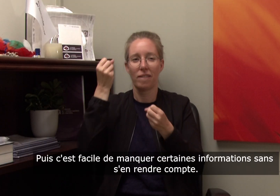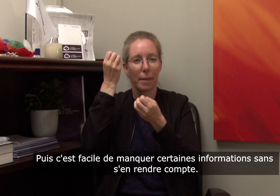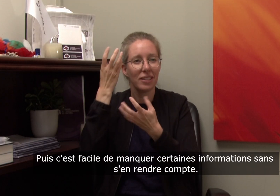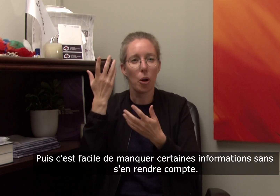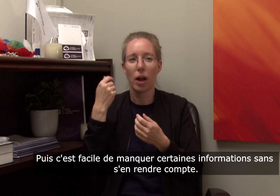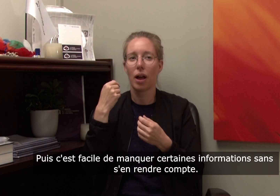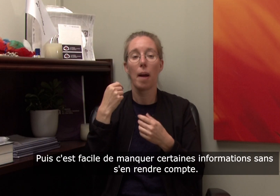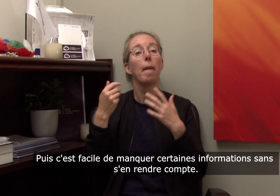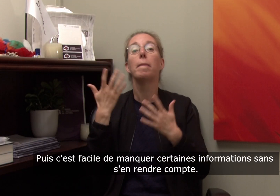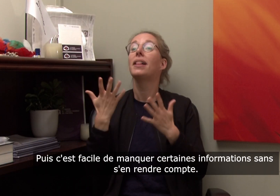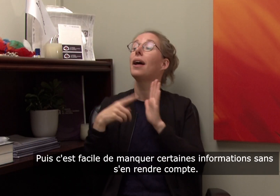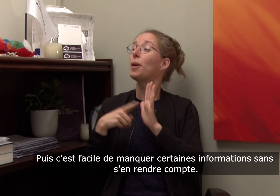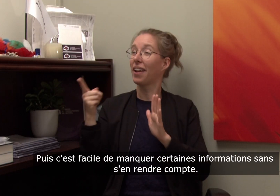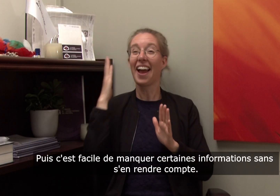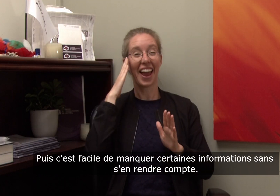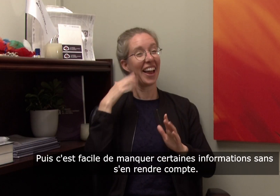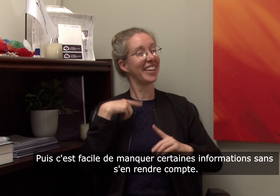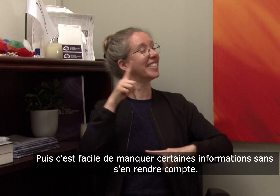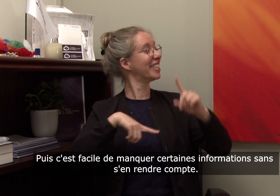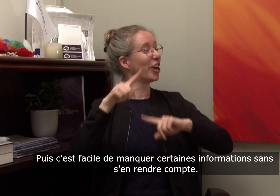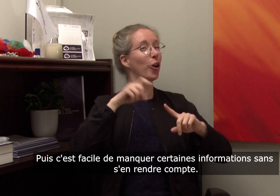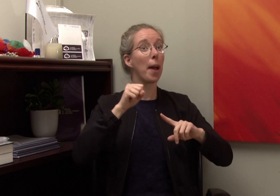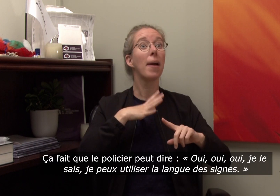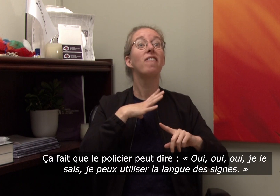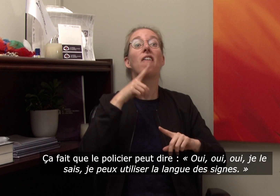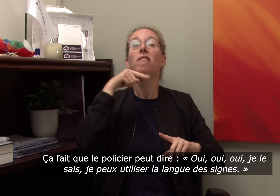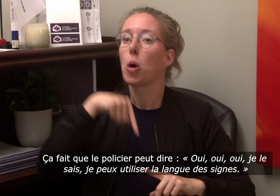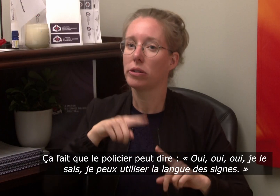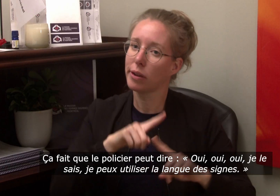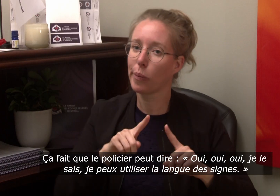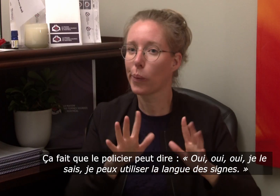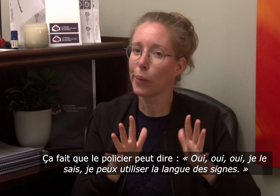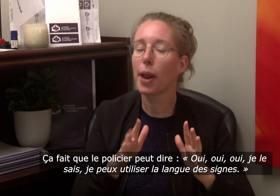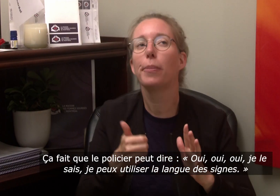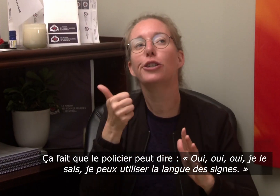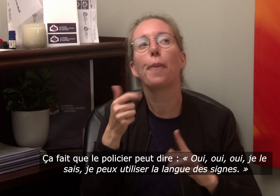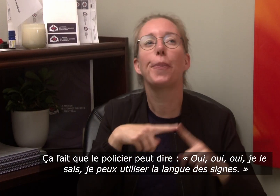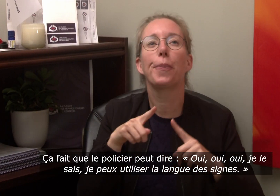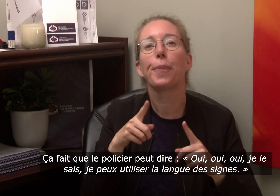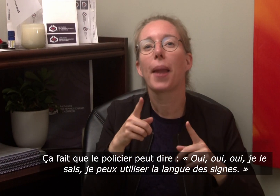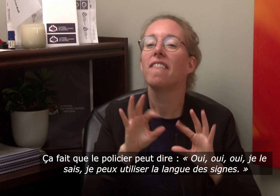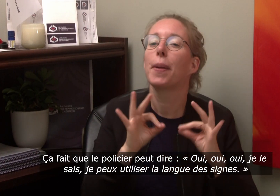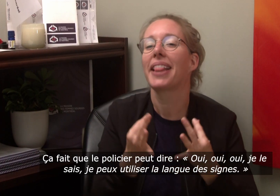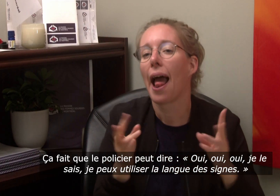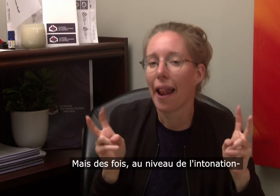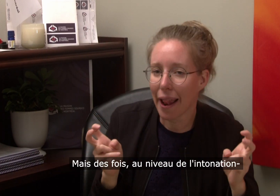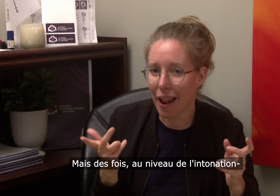Puis c'est facile de manquer certaines informations sans s'en rendre compte. Fait que le policier peut dire oui, je le sais, il peut utiliser la langue des signes, mais des fois,